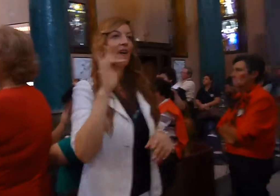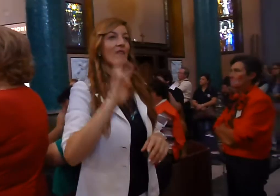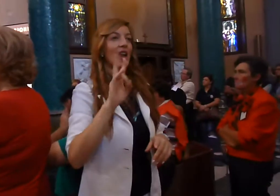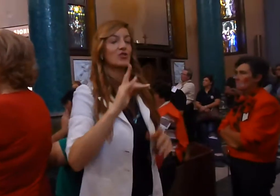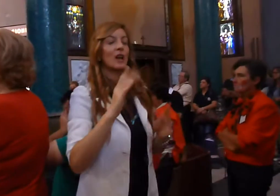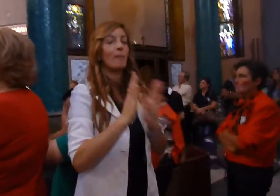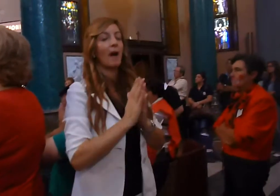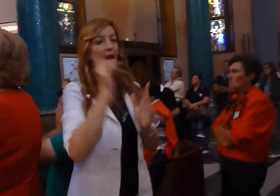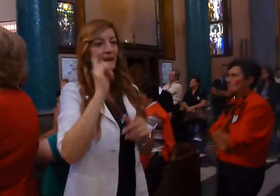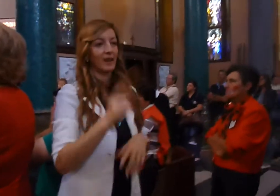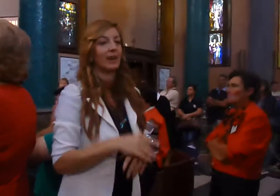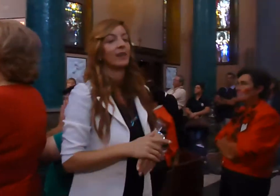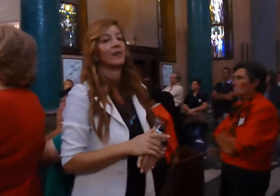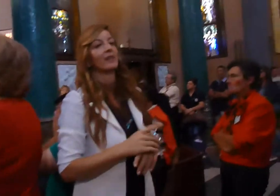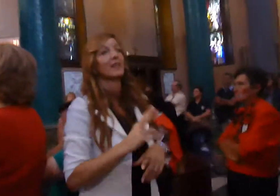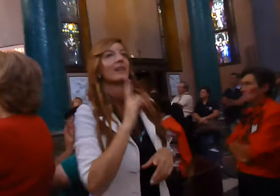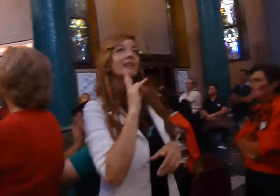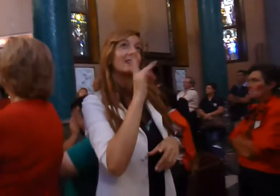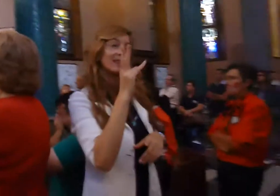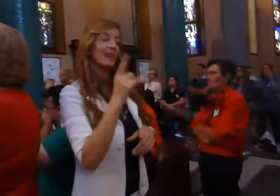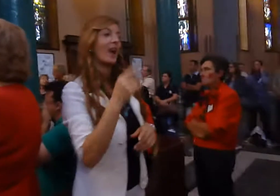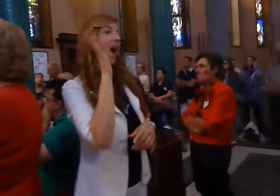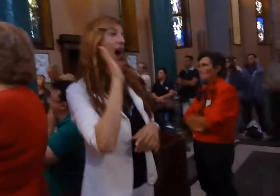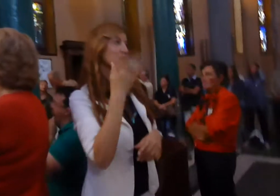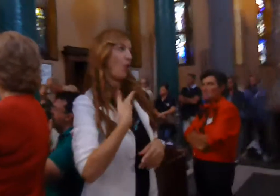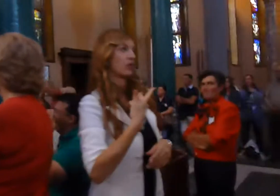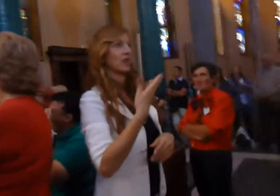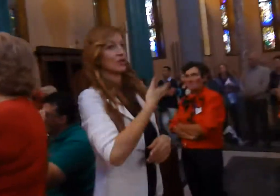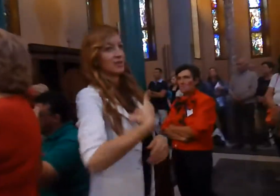Grazie a colui che fiducia la nostra preghiera, diciamo, ascolta il Signore.